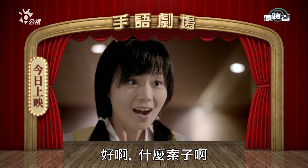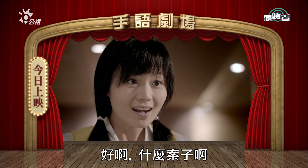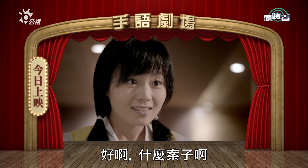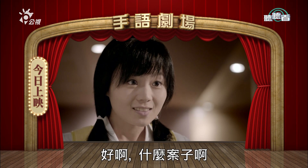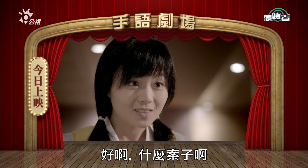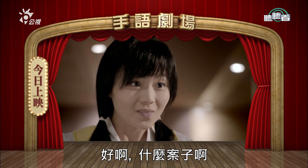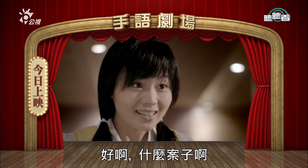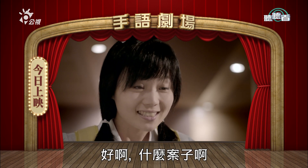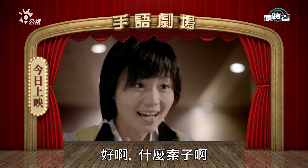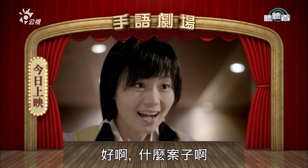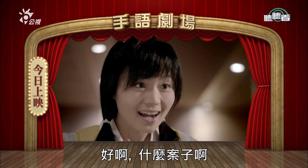啊，什么案子啊？